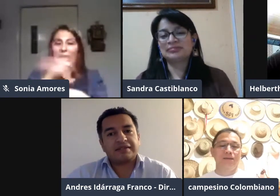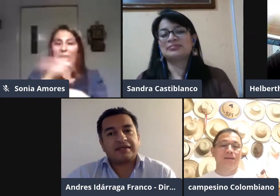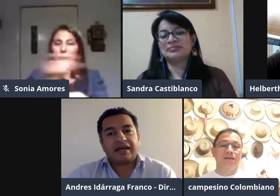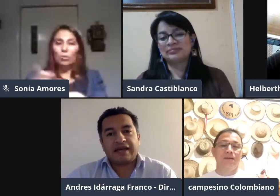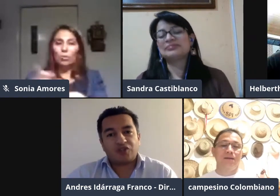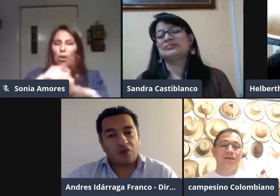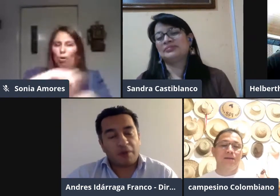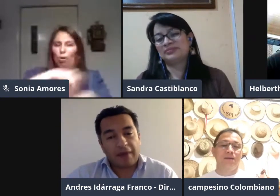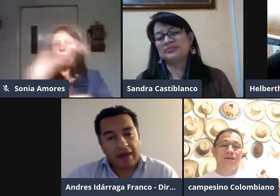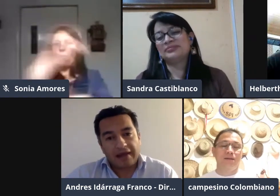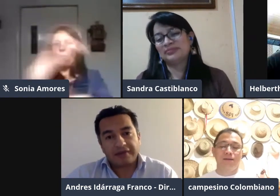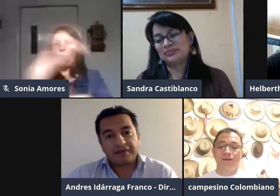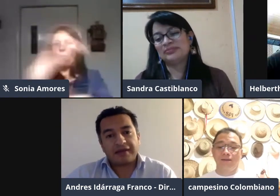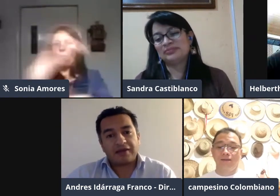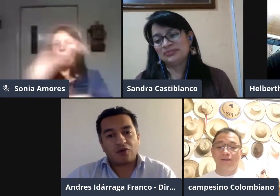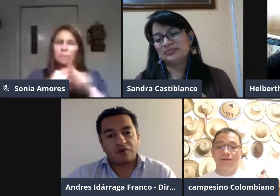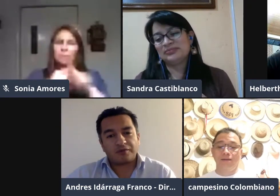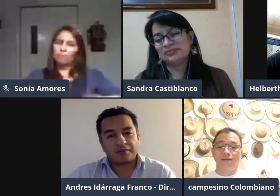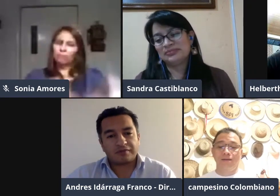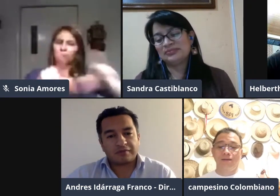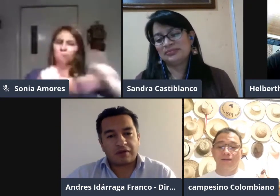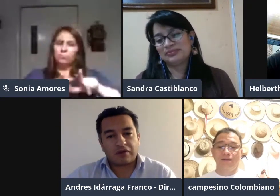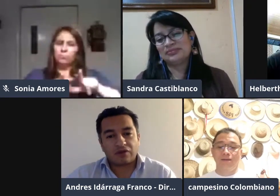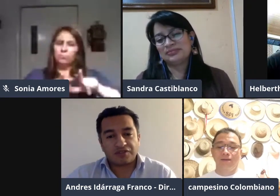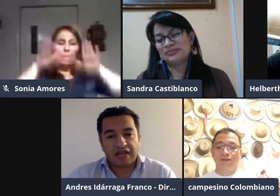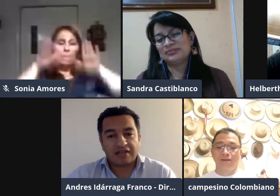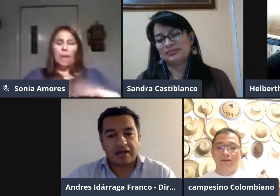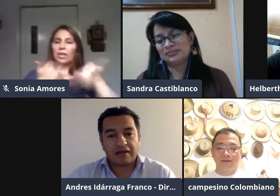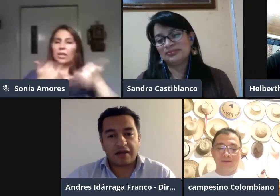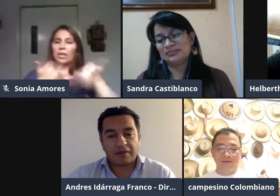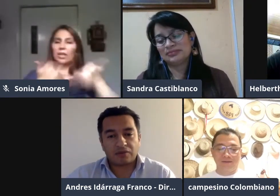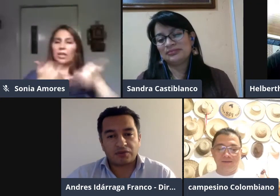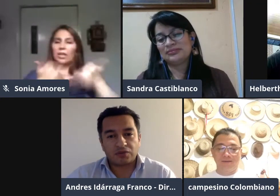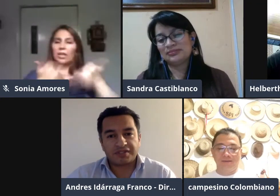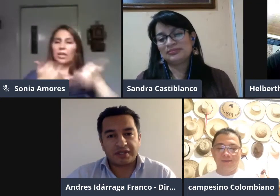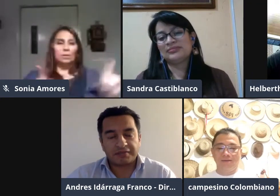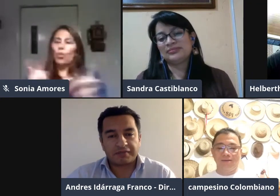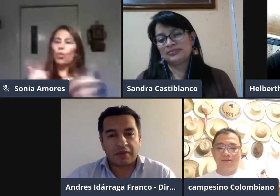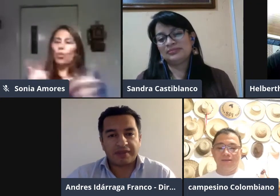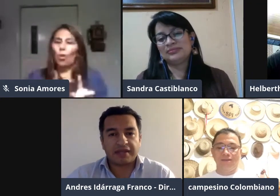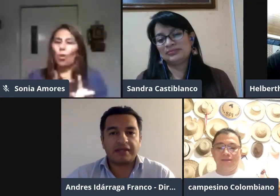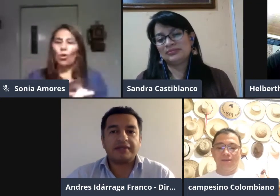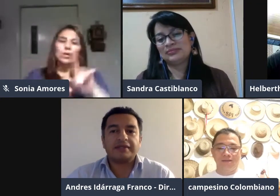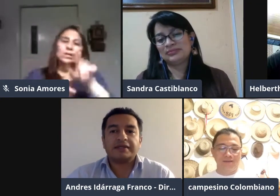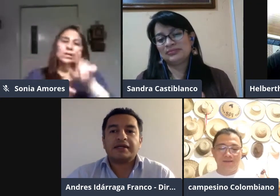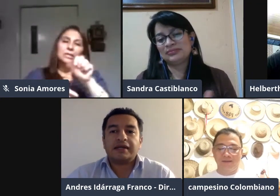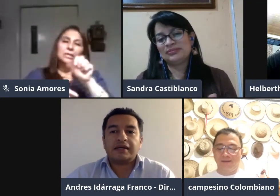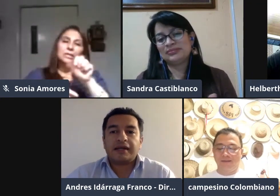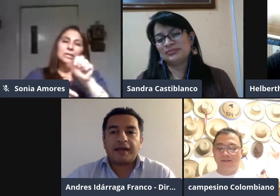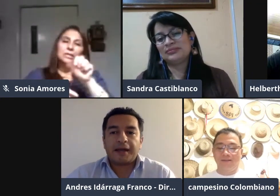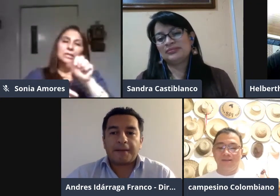completas. Esto no debe parar. Creo que con Sandra, Helbert, tú estuviste tal vez ahí.